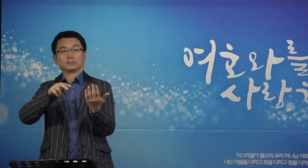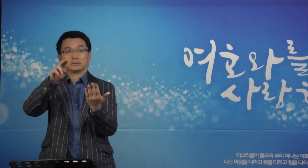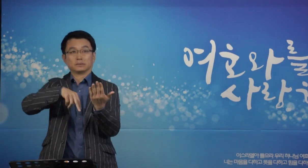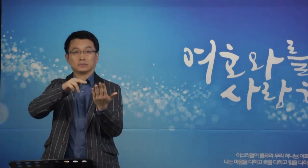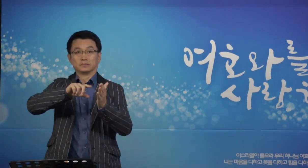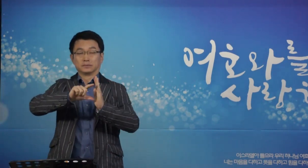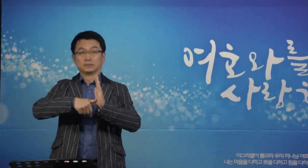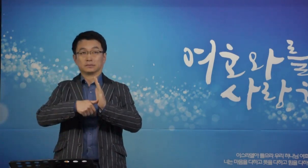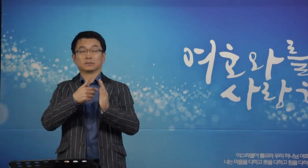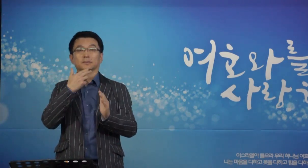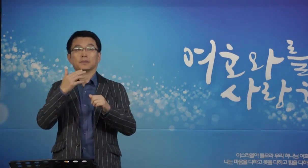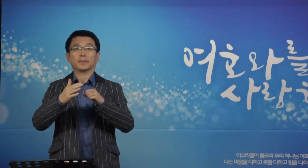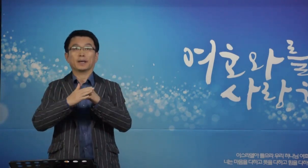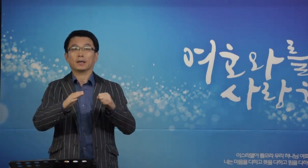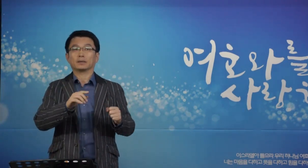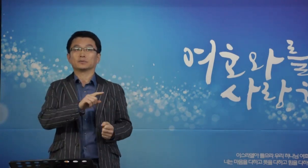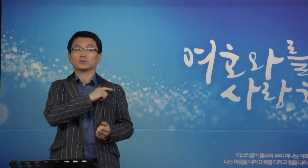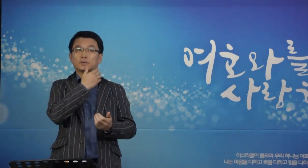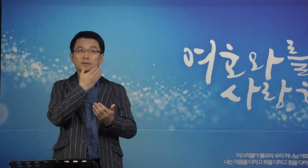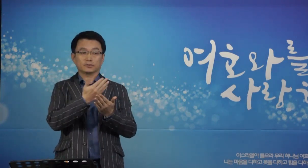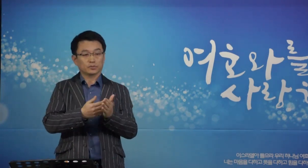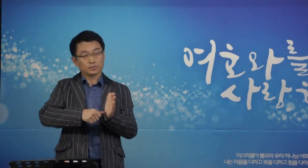좀 길기 때문에